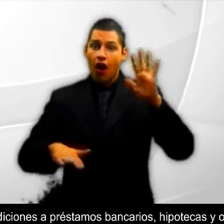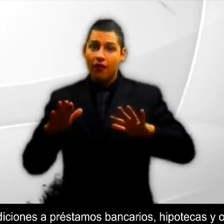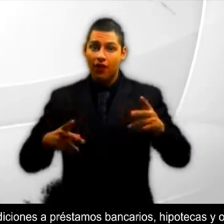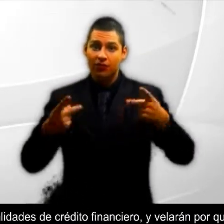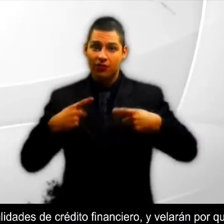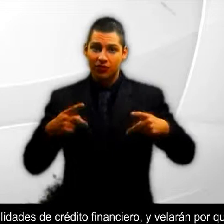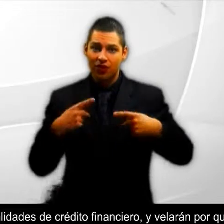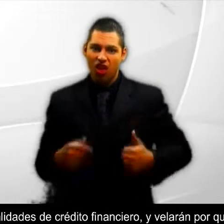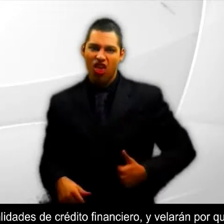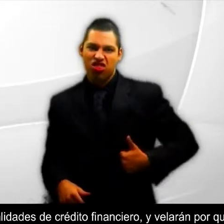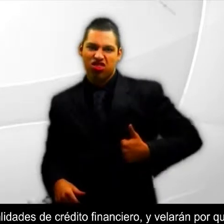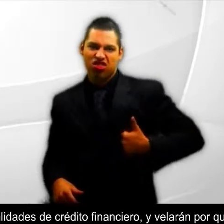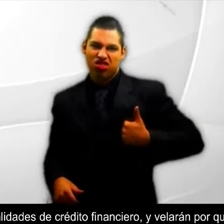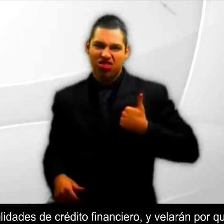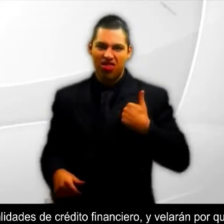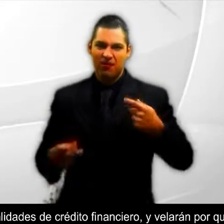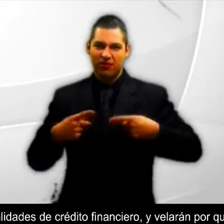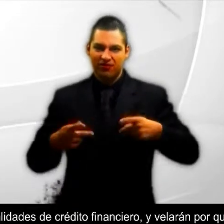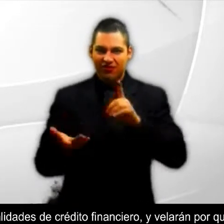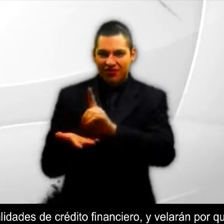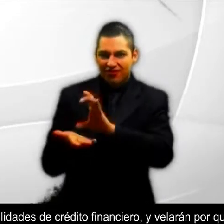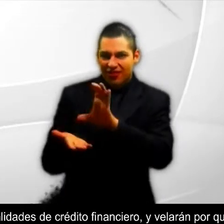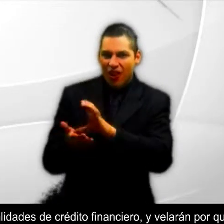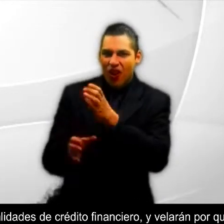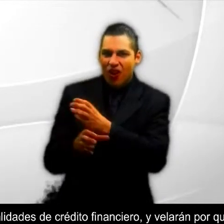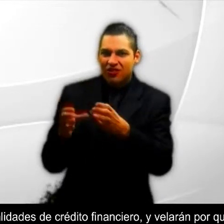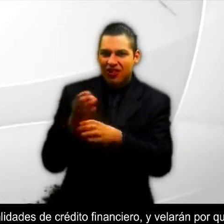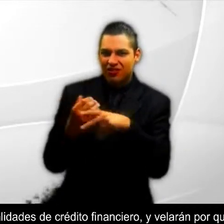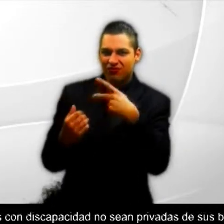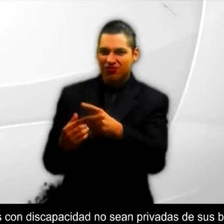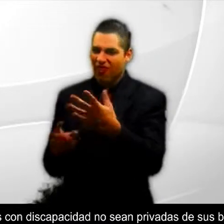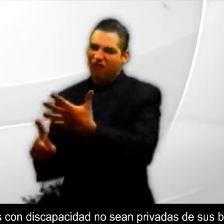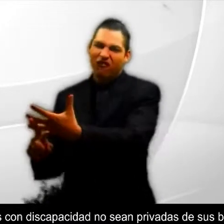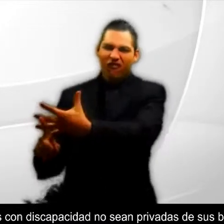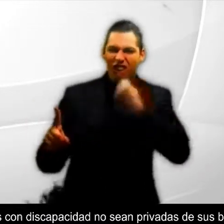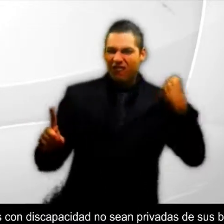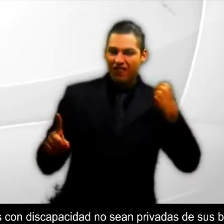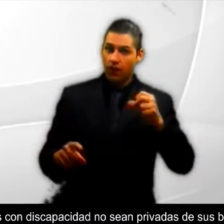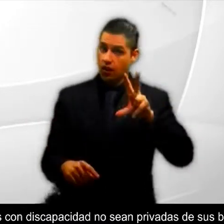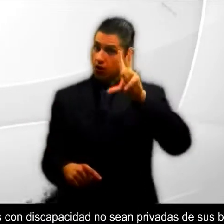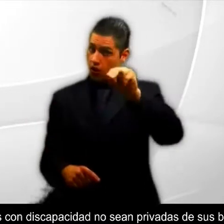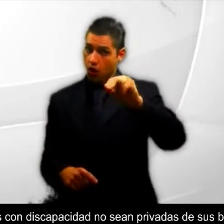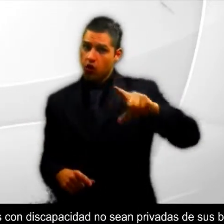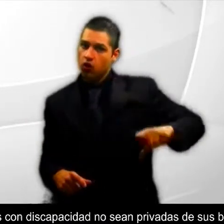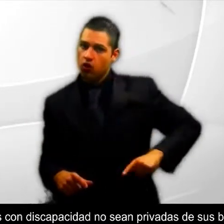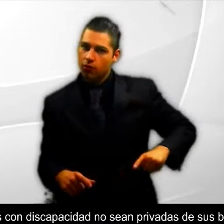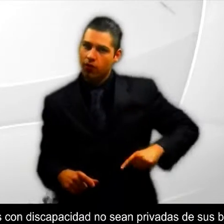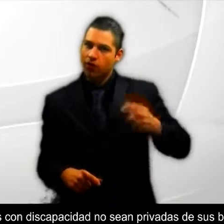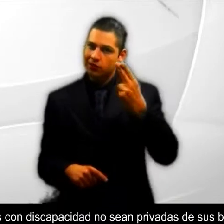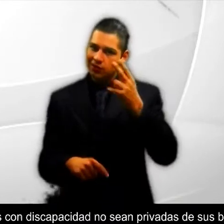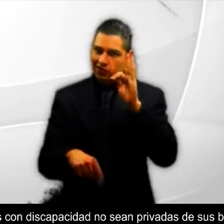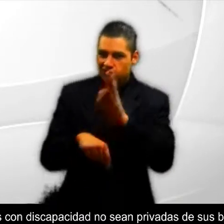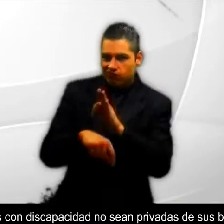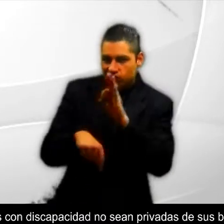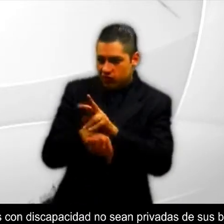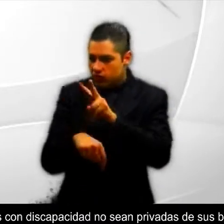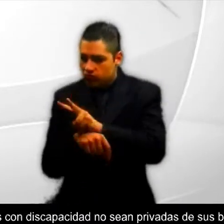y otras modalidades de crédito financiero. Y velarán porque las personas con discapacidad no sean privadas de sus bienes de